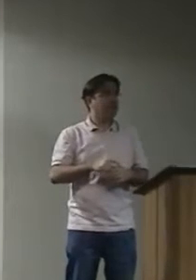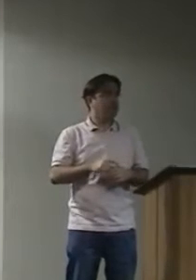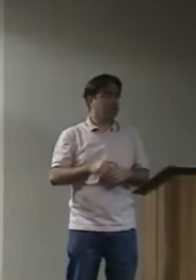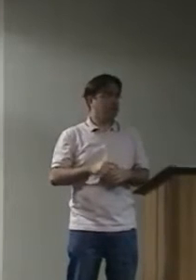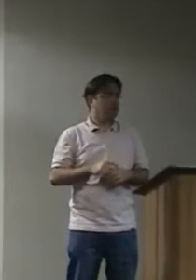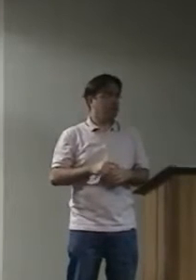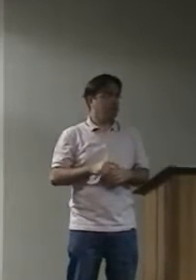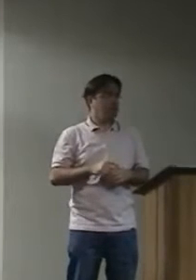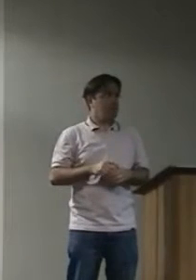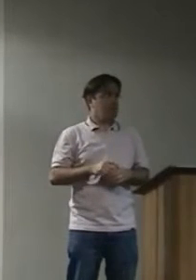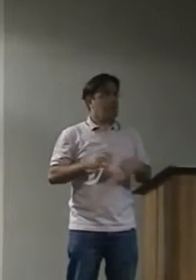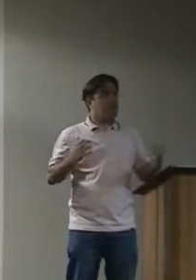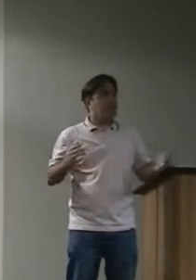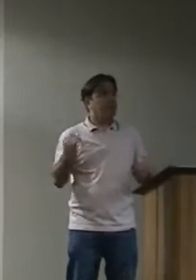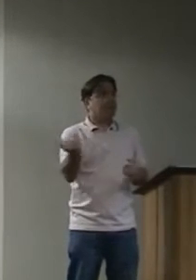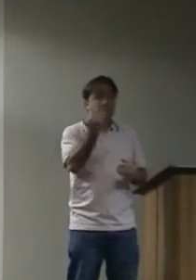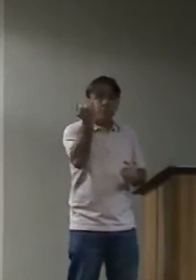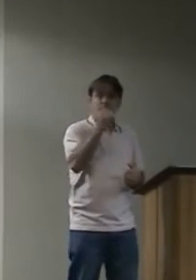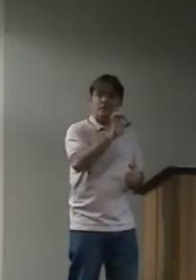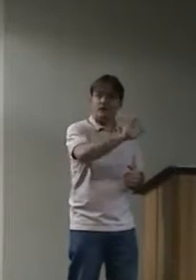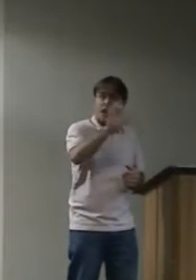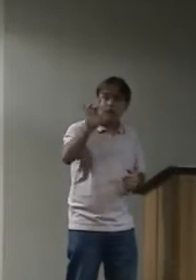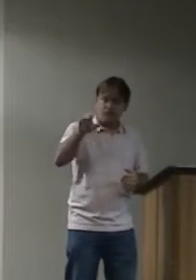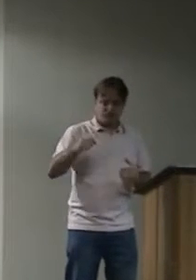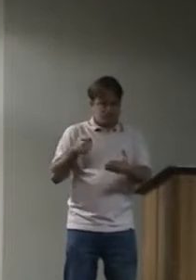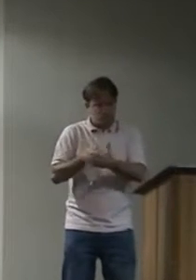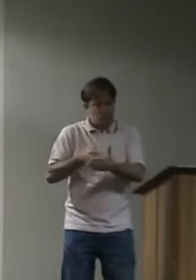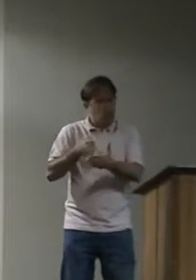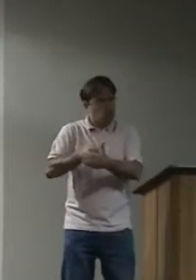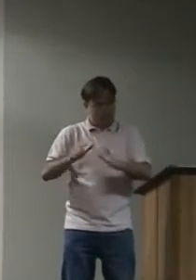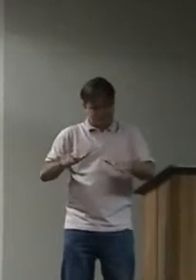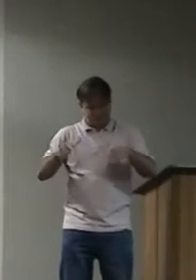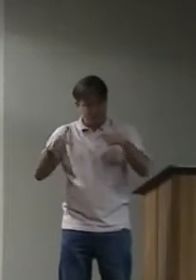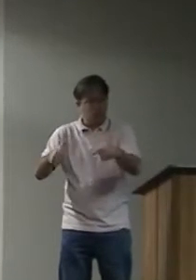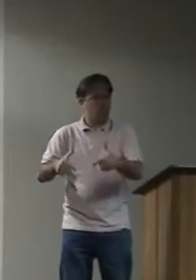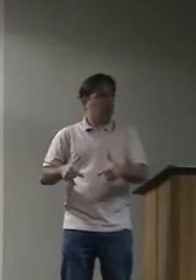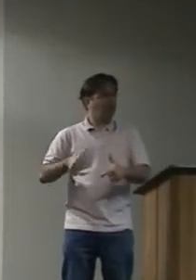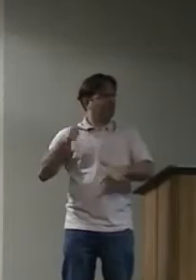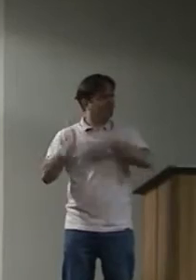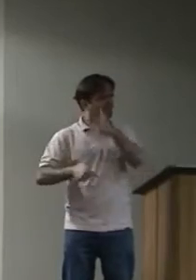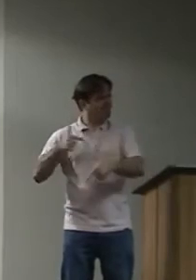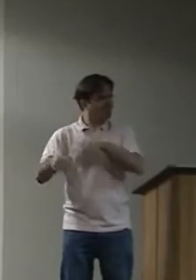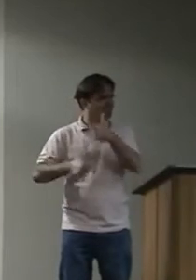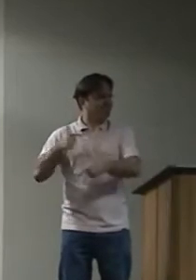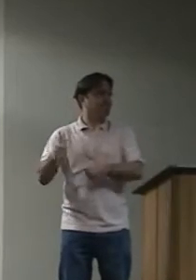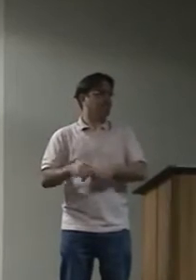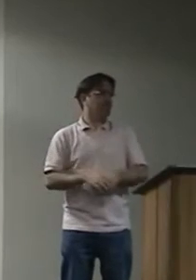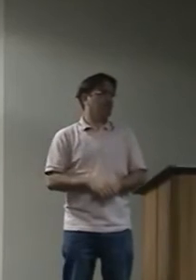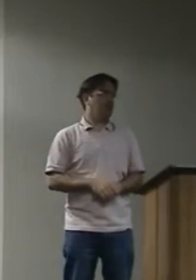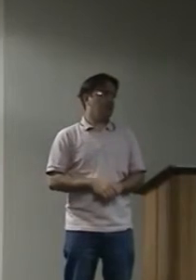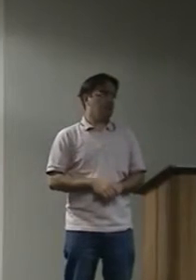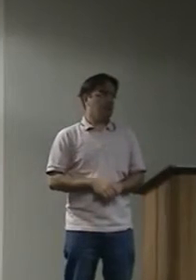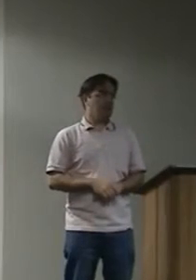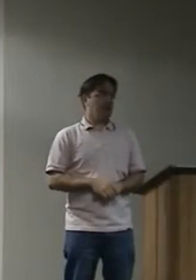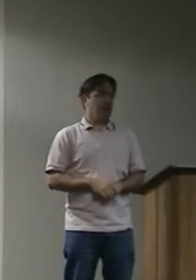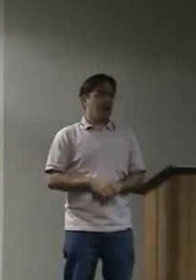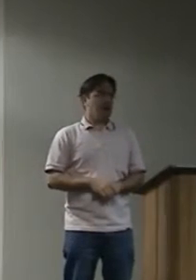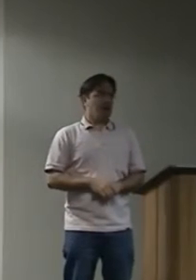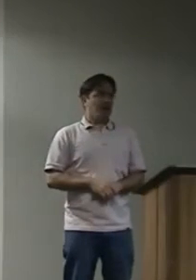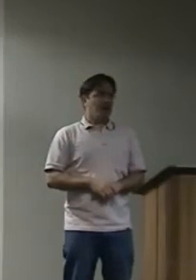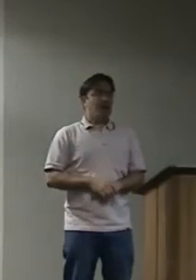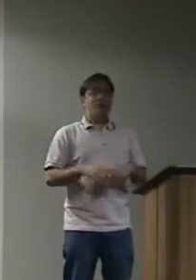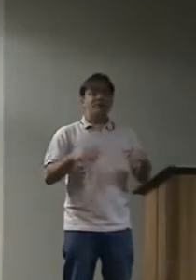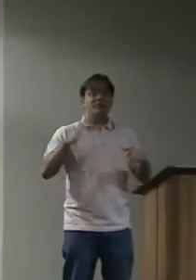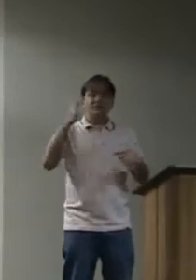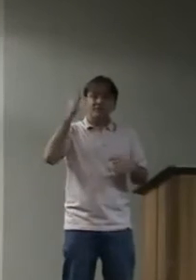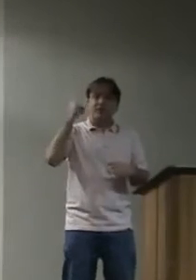né, agora. Mas a inclusão, ela deveria ser algo muito natural. Porque nós